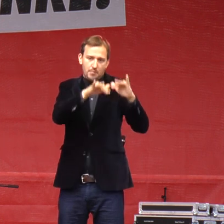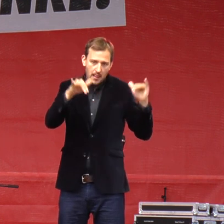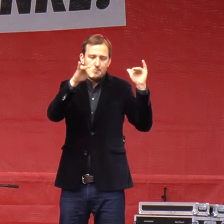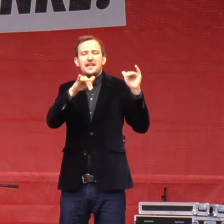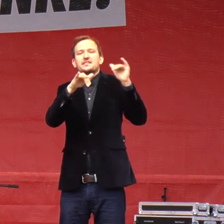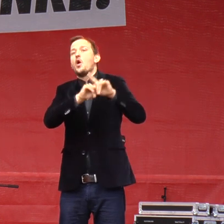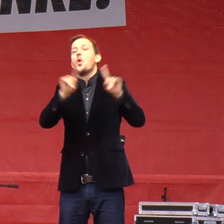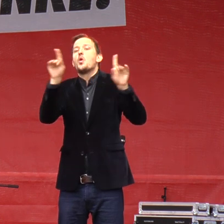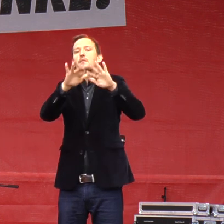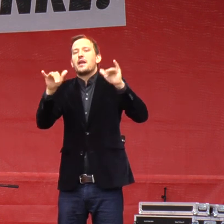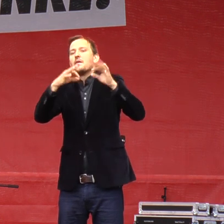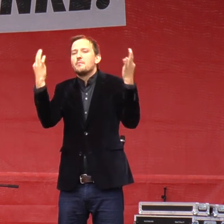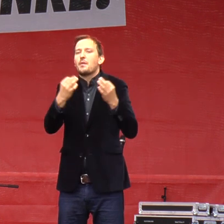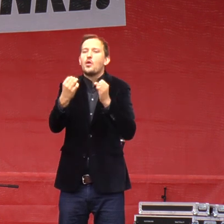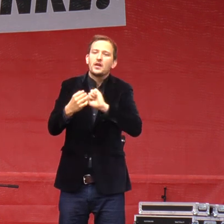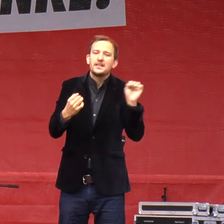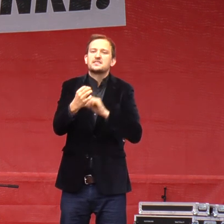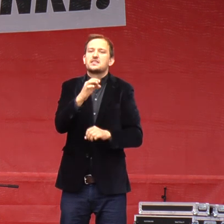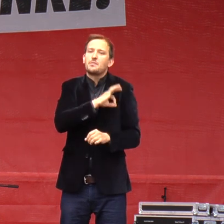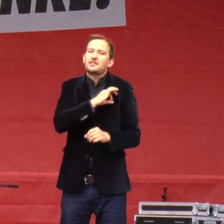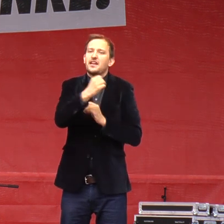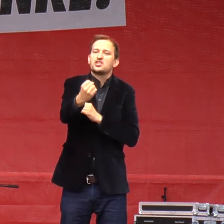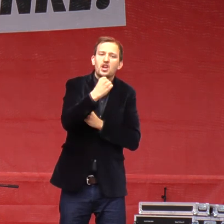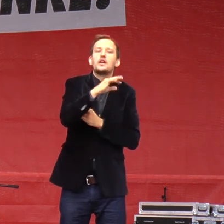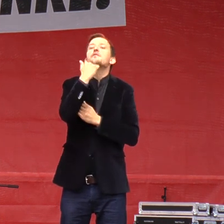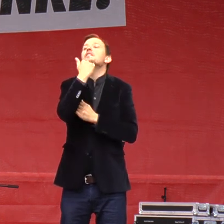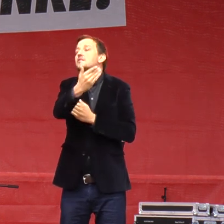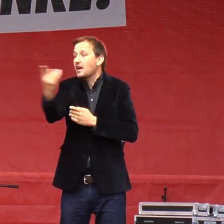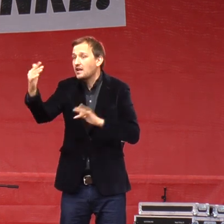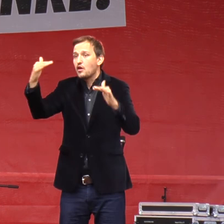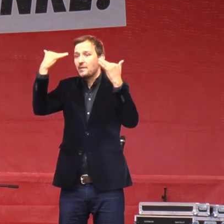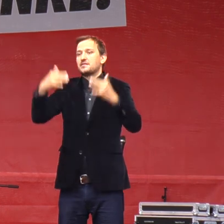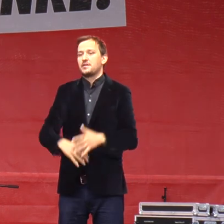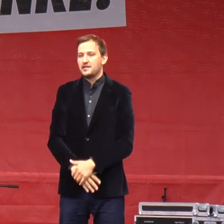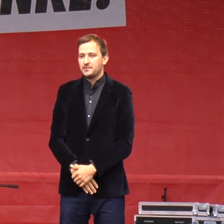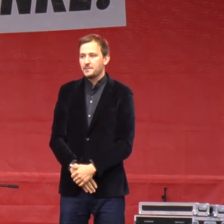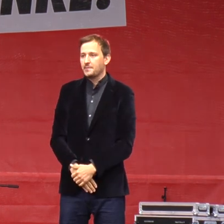Selbstverständliches wieder selbstverständlich wird in diesem Land. Ich danke für eure Aufmerksamkeit. Applaus